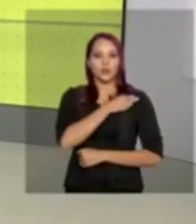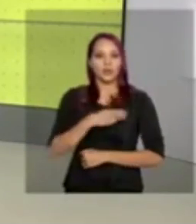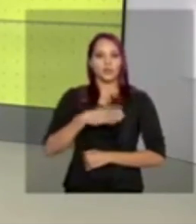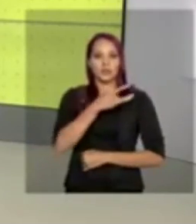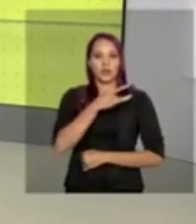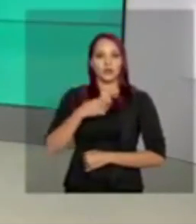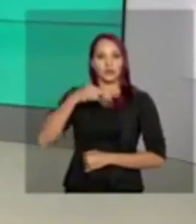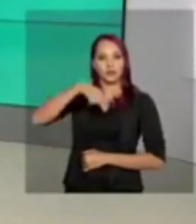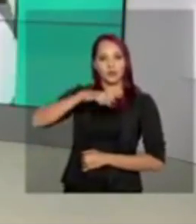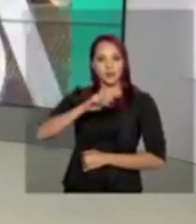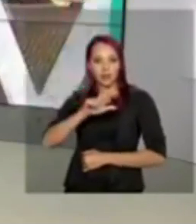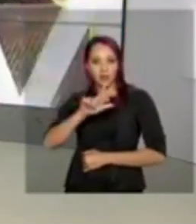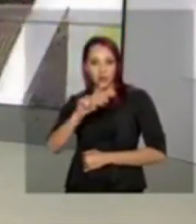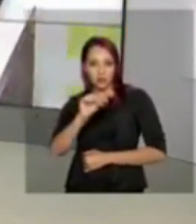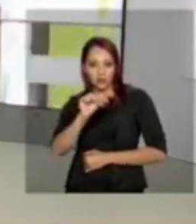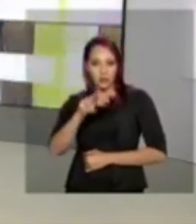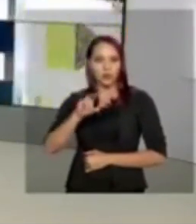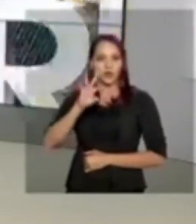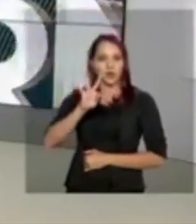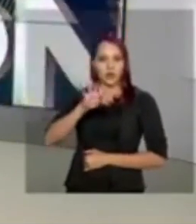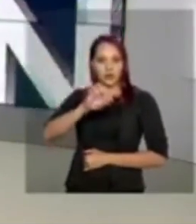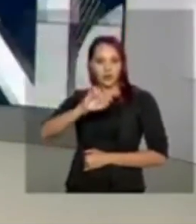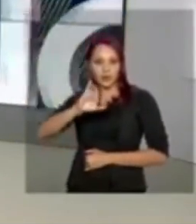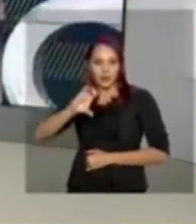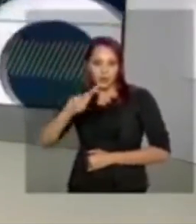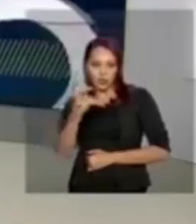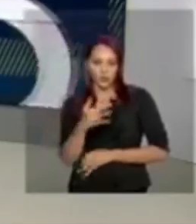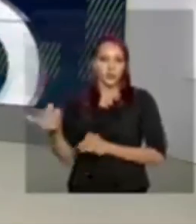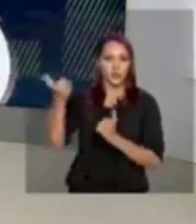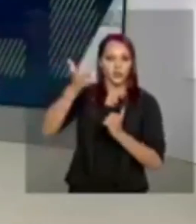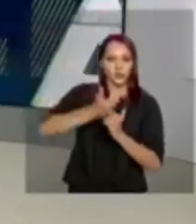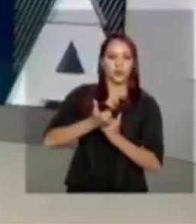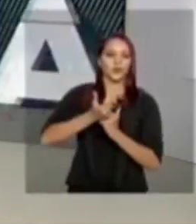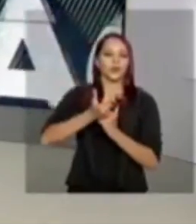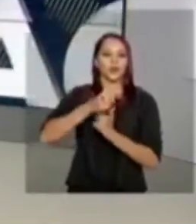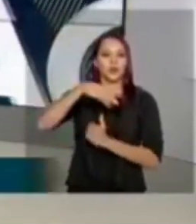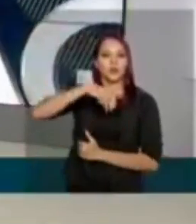Saúde, Nelson Tait, que substitui Luiz Henrique Mandetta.